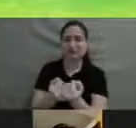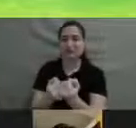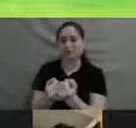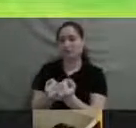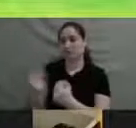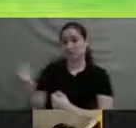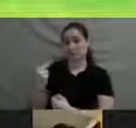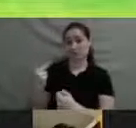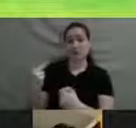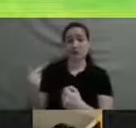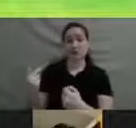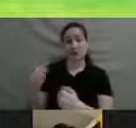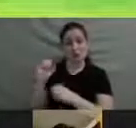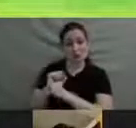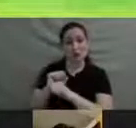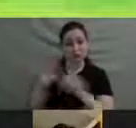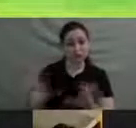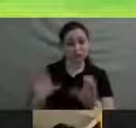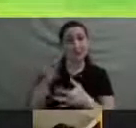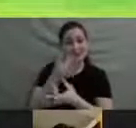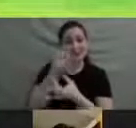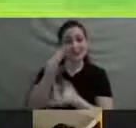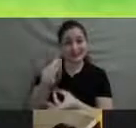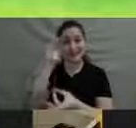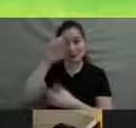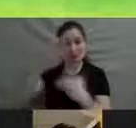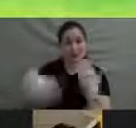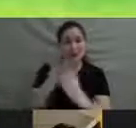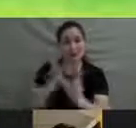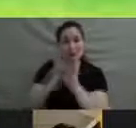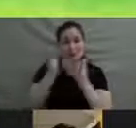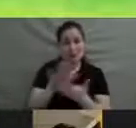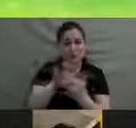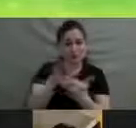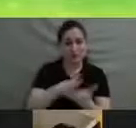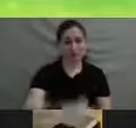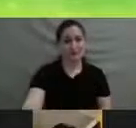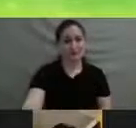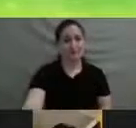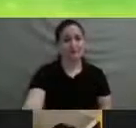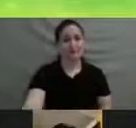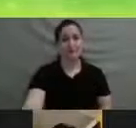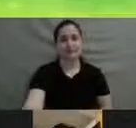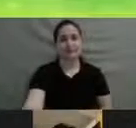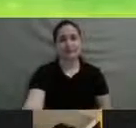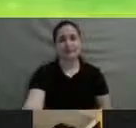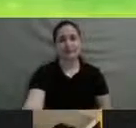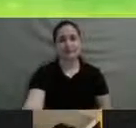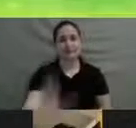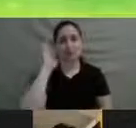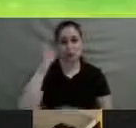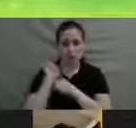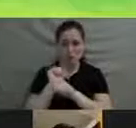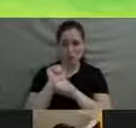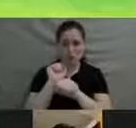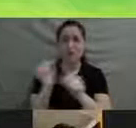bastante interesante con todos nuestros psicólogos escolares. Ahí vamos a estar trabajando fuertemente